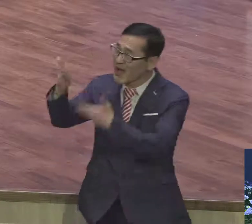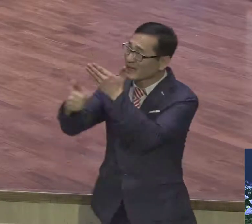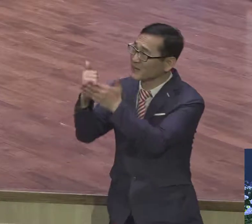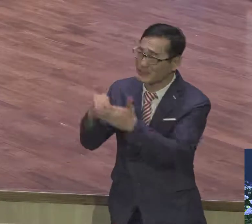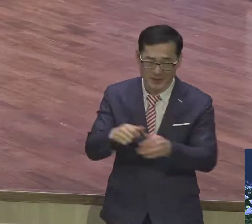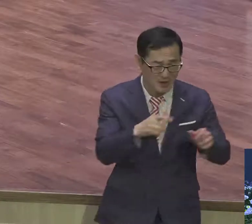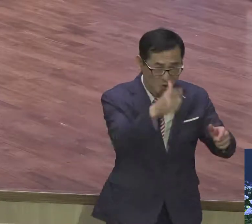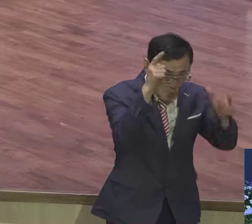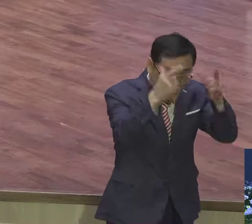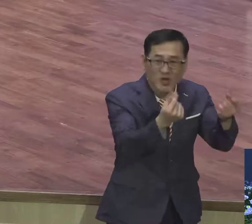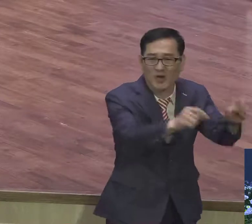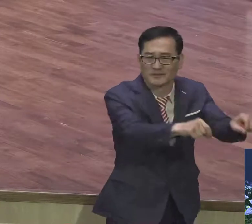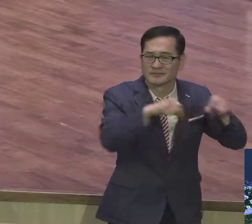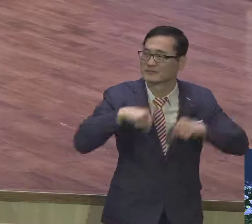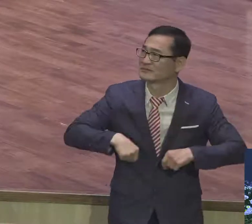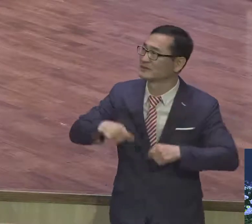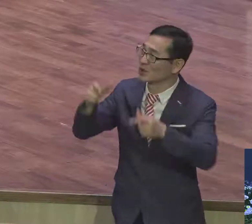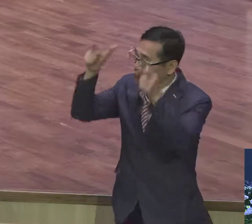말없이 그냥